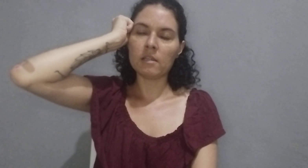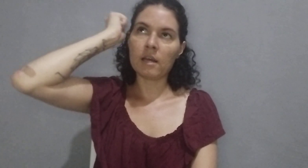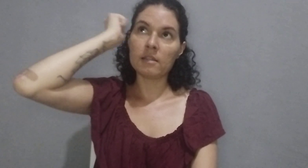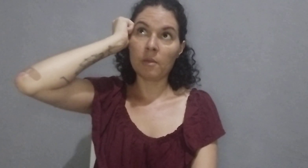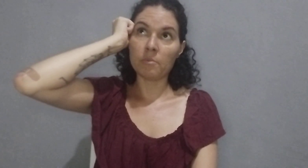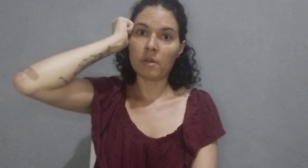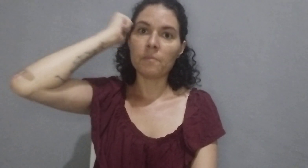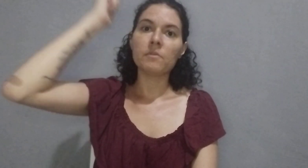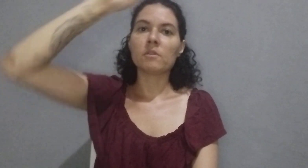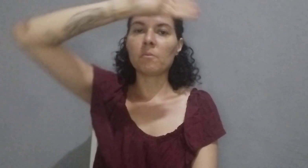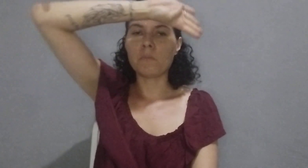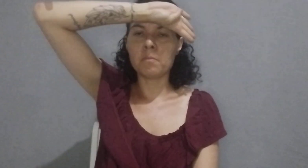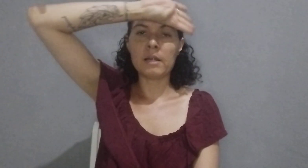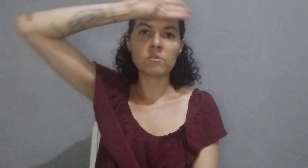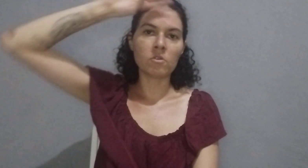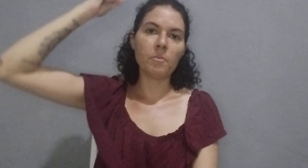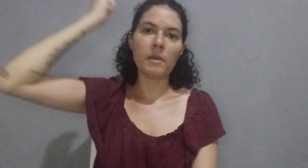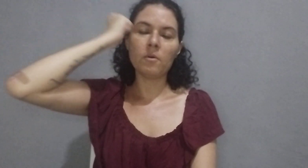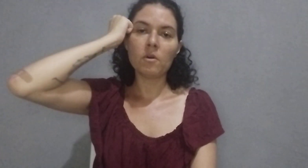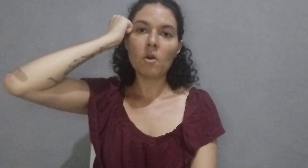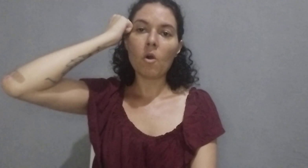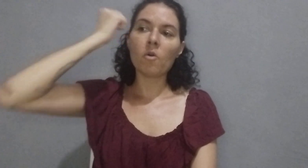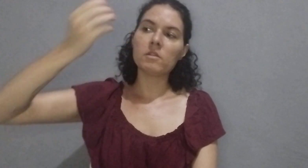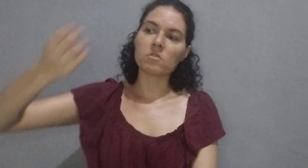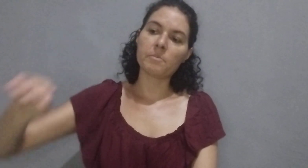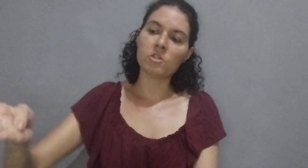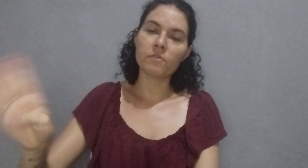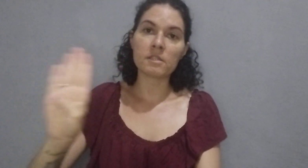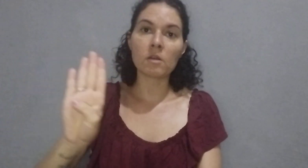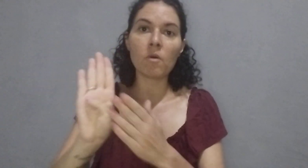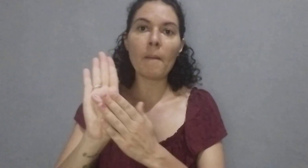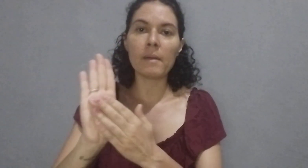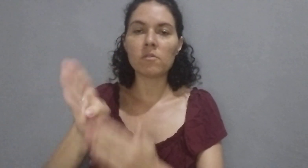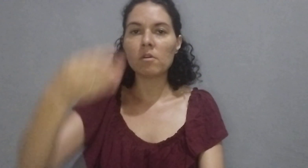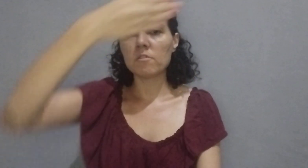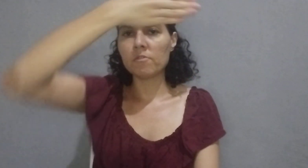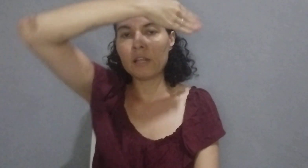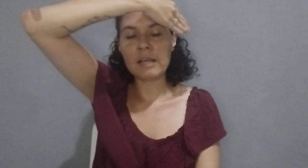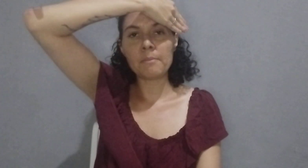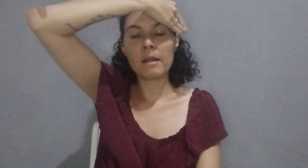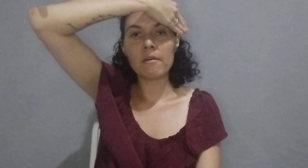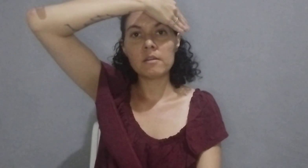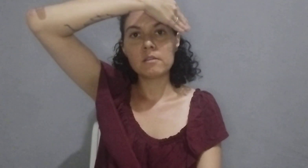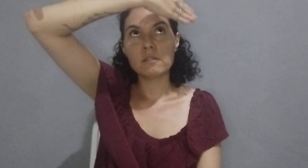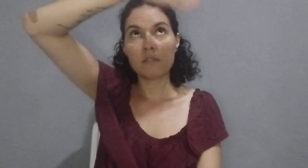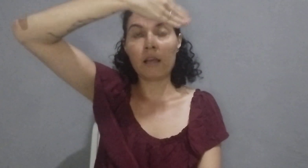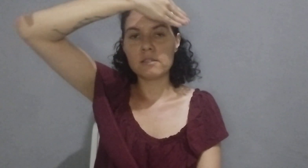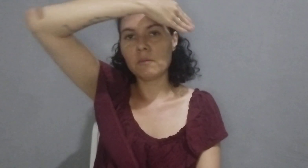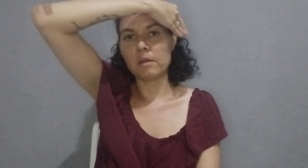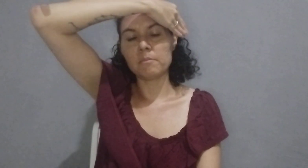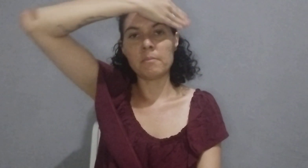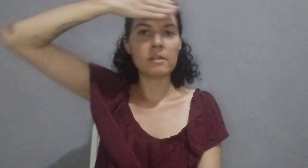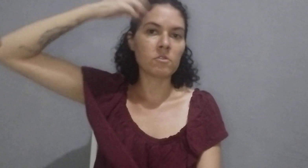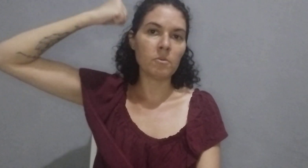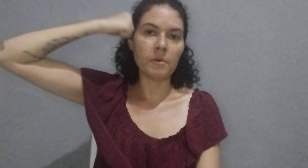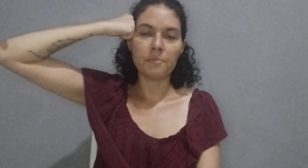na têmpora. Então, Bartolomeu. Ou então, você pode fazer com a mão virada para trás também. Bartolomeu.